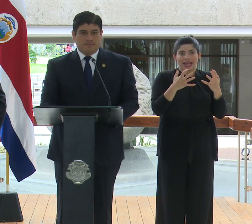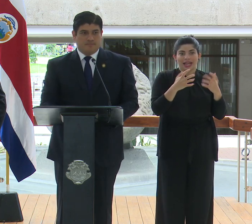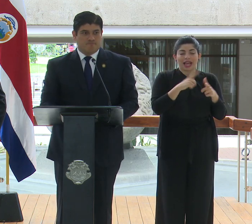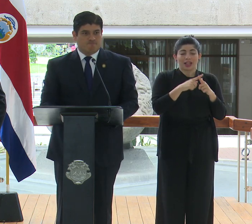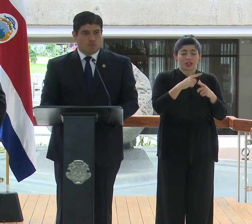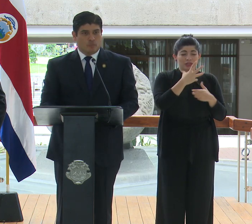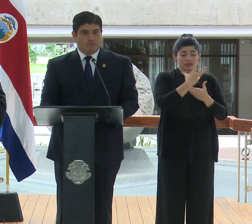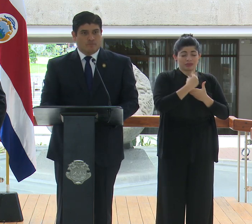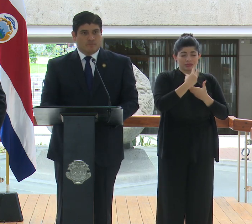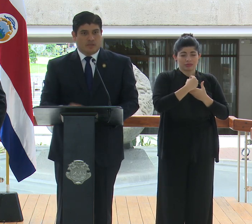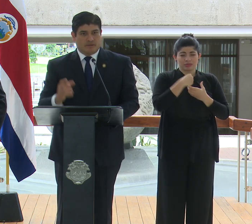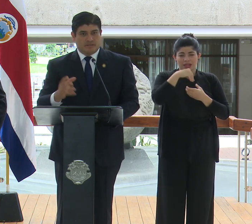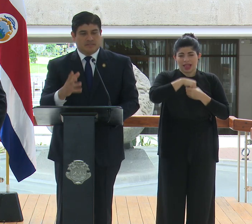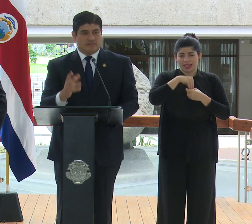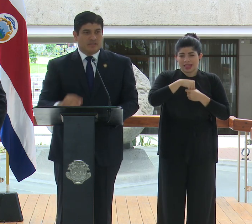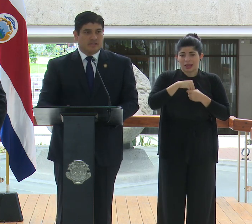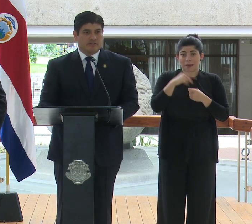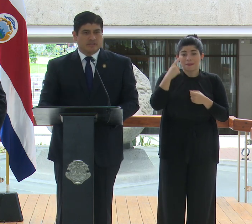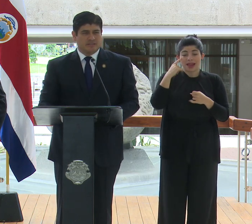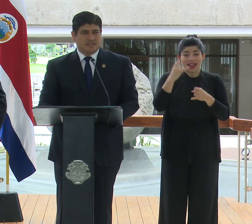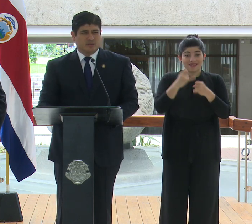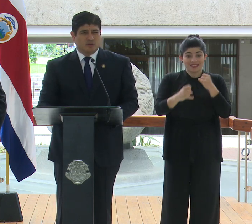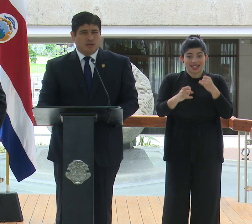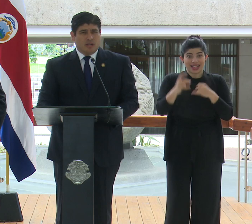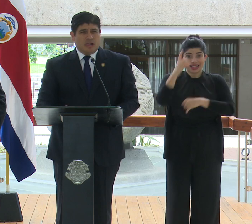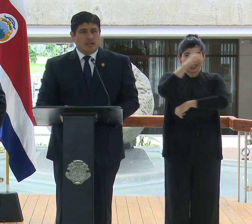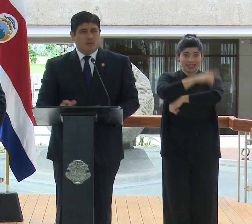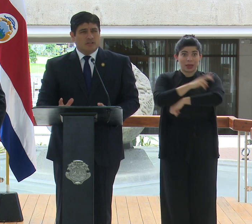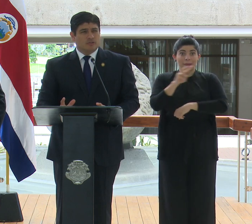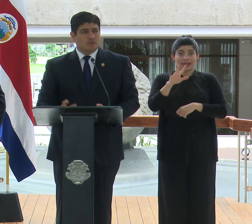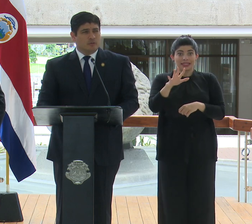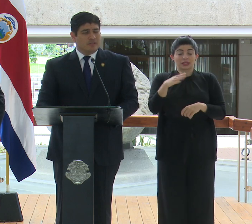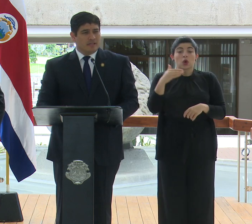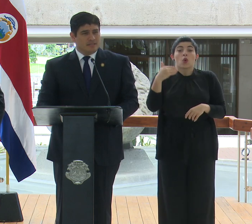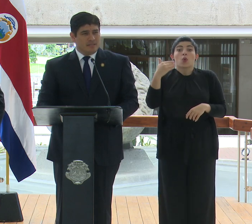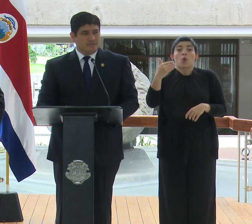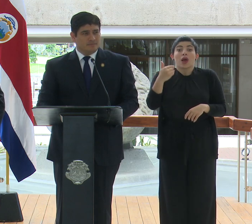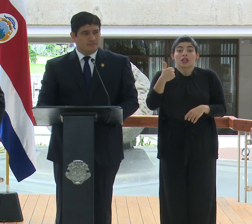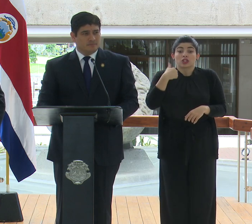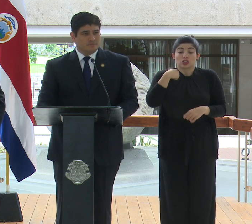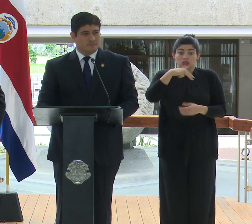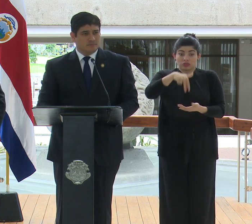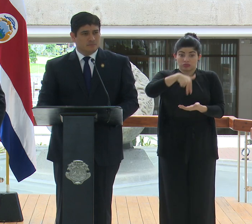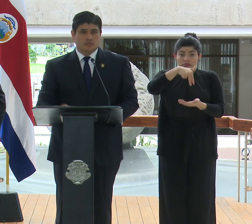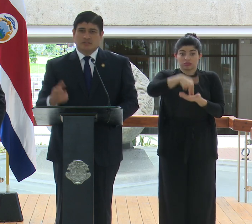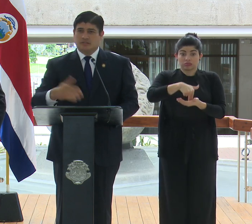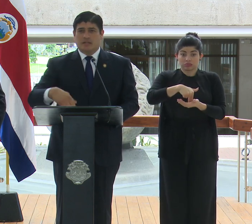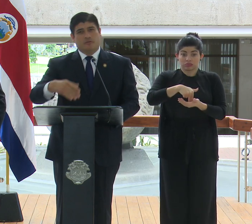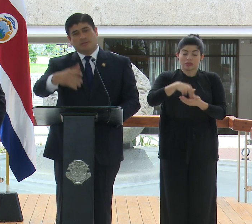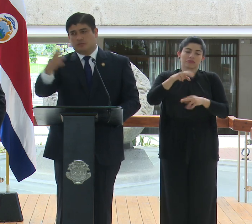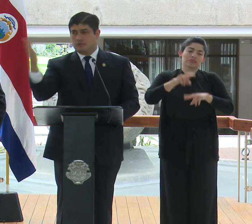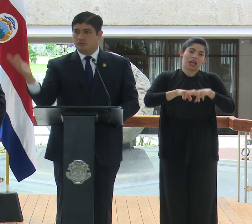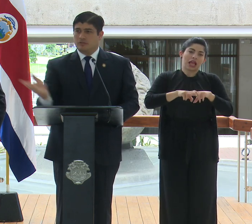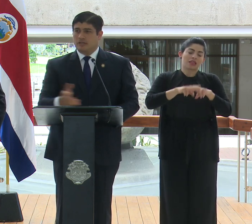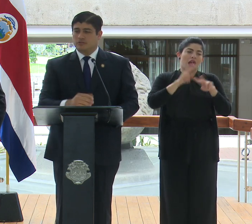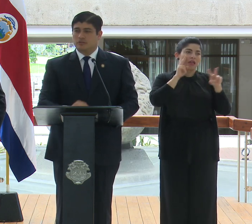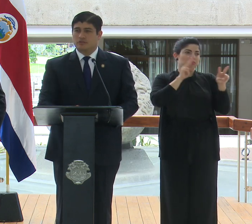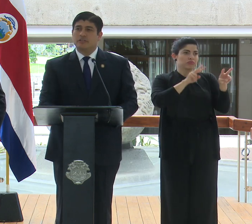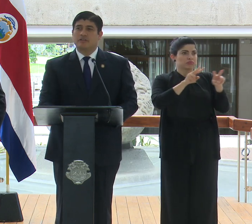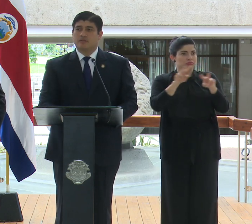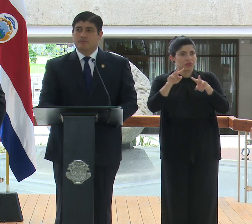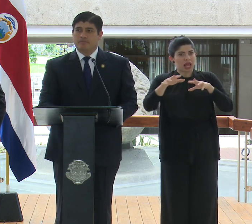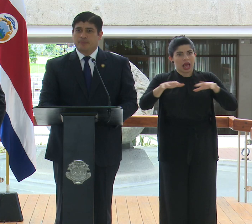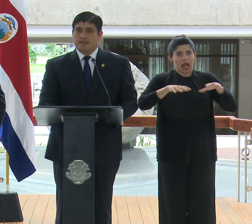de mí, ya para el cierre en el día 25, y cuando estoy allí, bueno, sentado viendo todo el